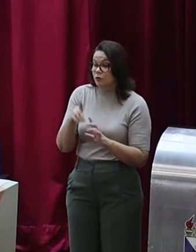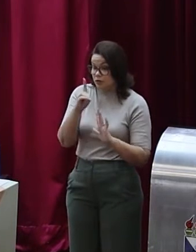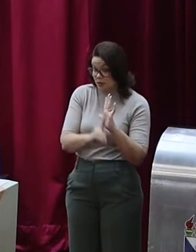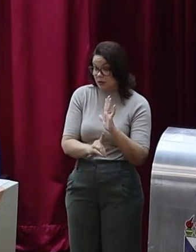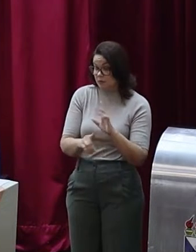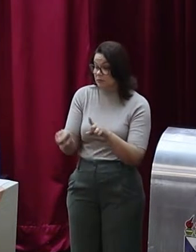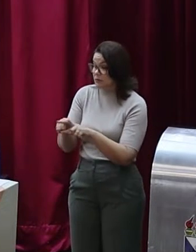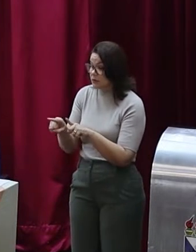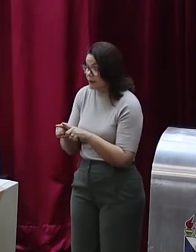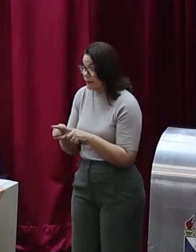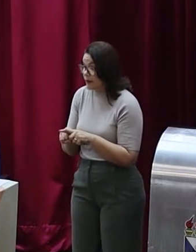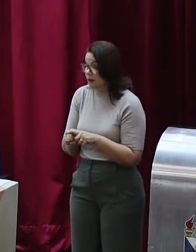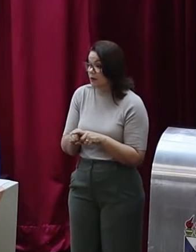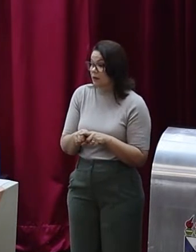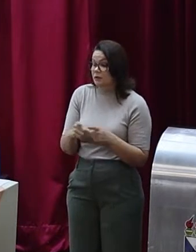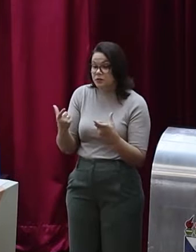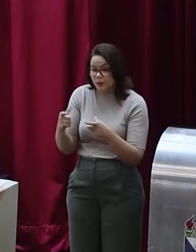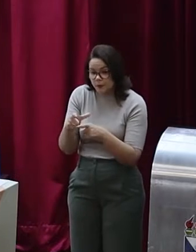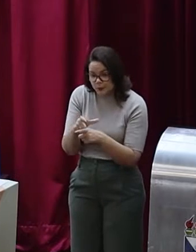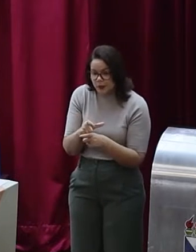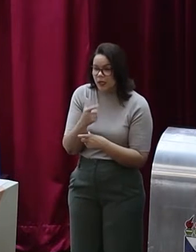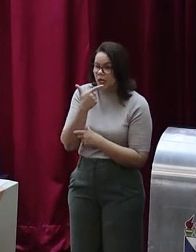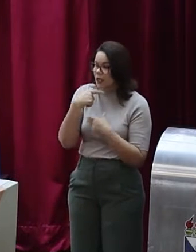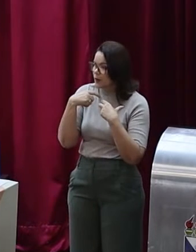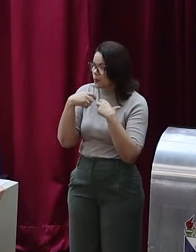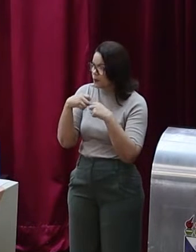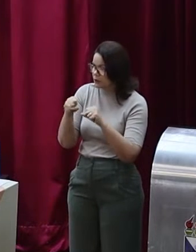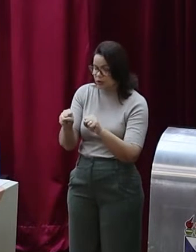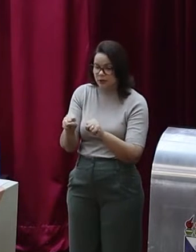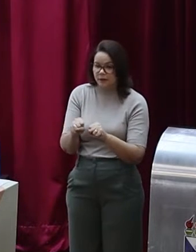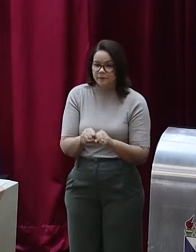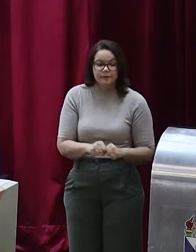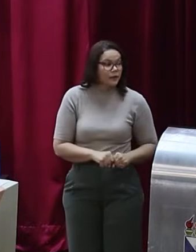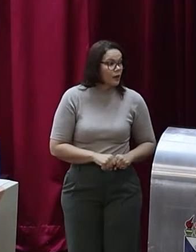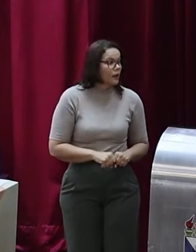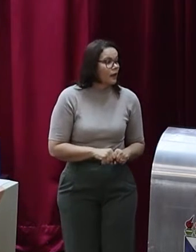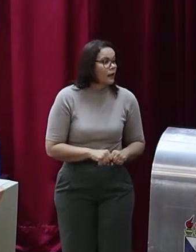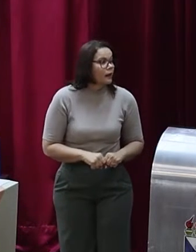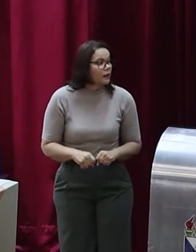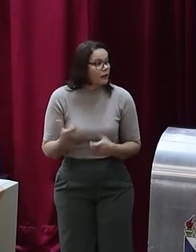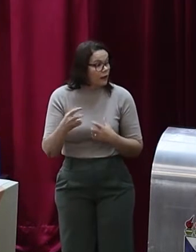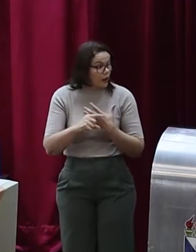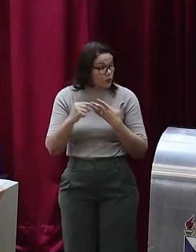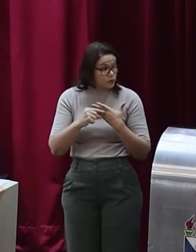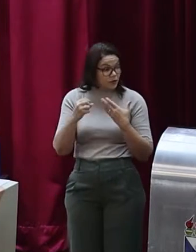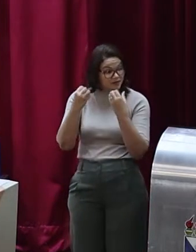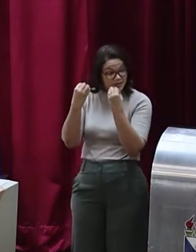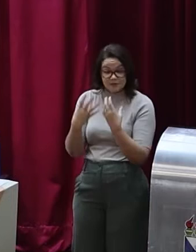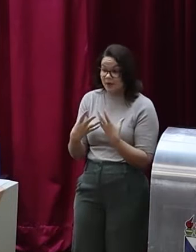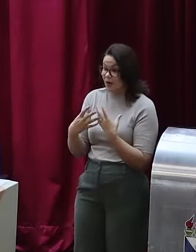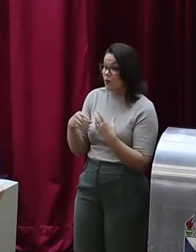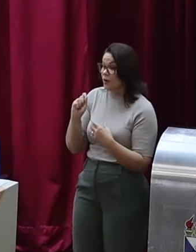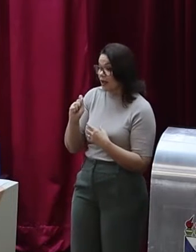e elas também são concomitantemente minorias linguísticas. E a Nancy Fraser, ela vai chamar essas minorias de minorias